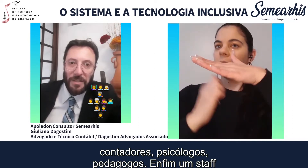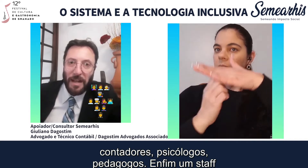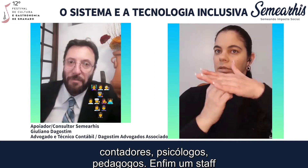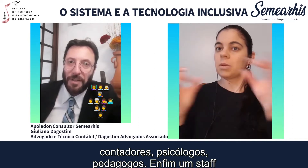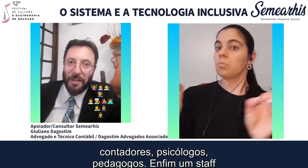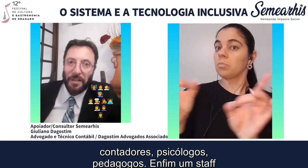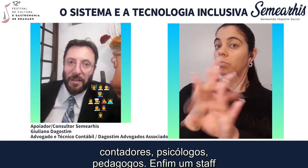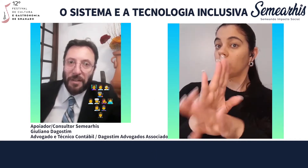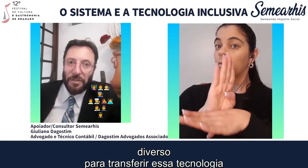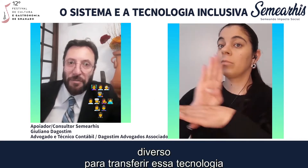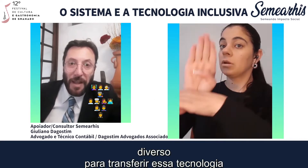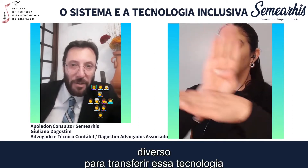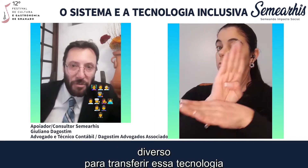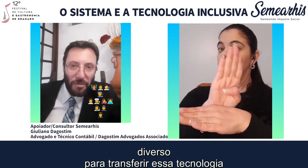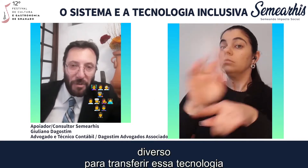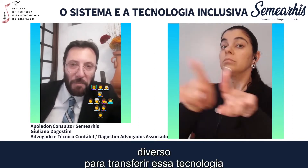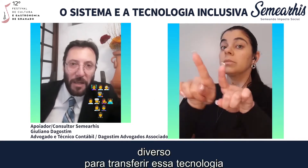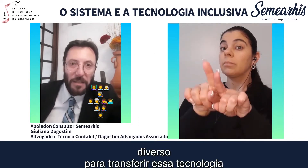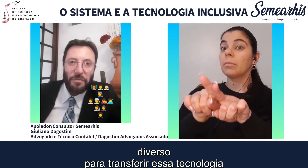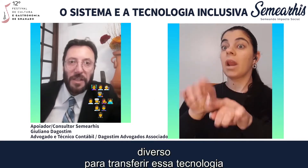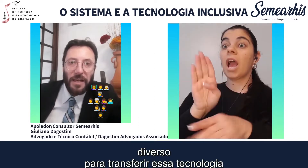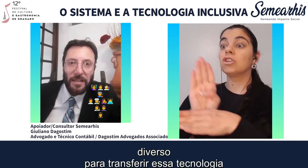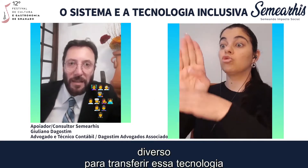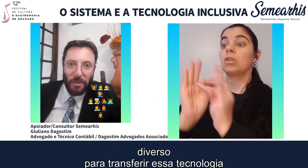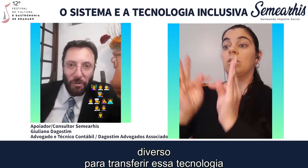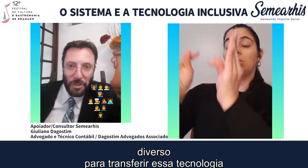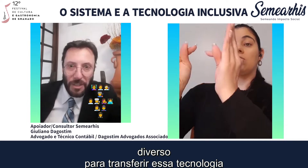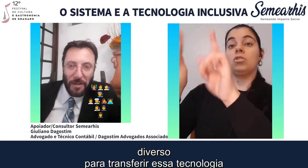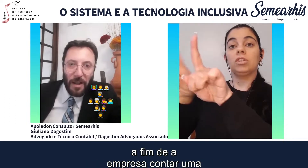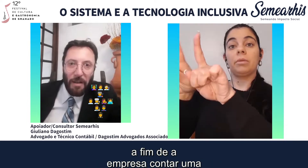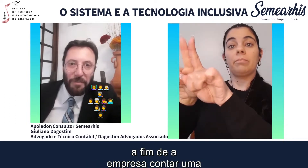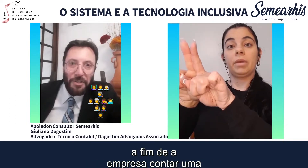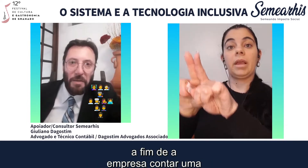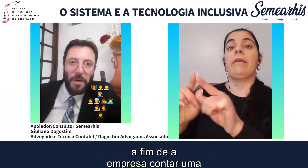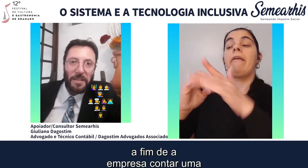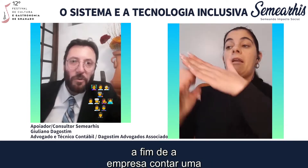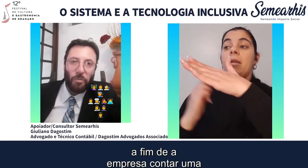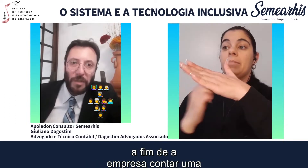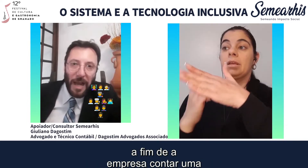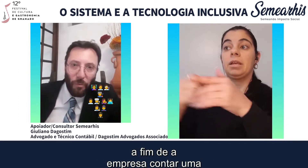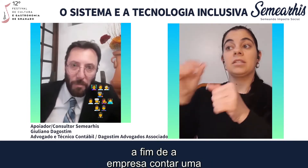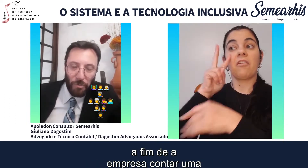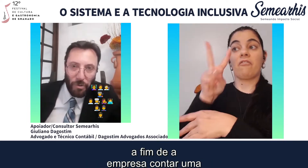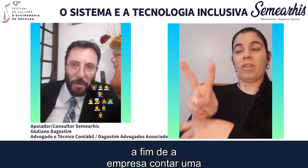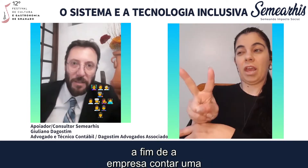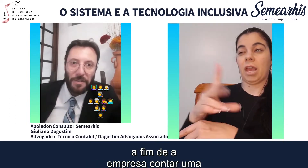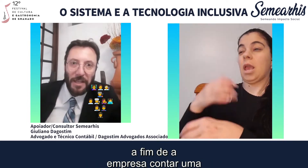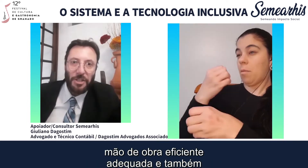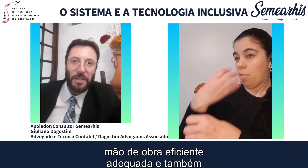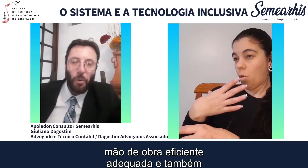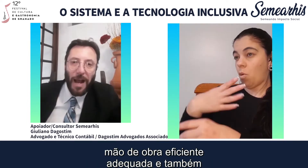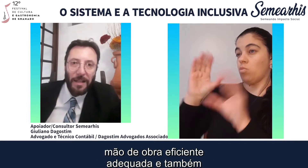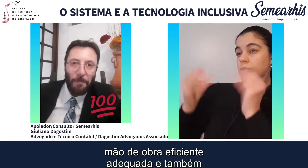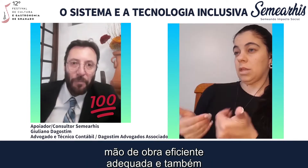um staff diverso para transferir essa tecnologia a fim de a empresa contar com uma mão de obra